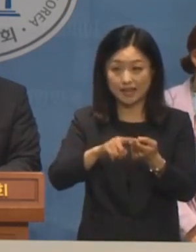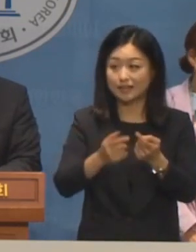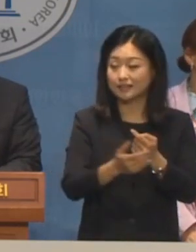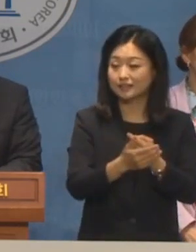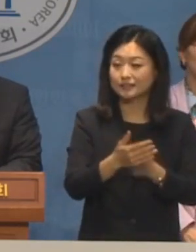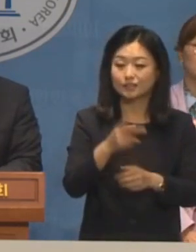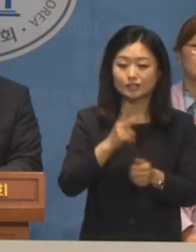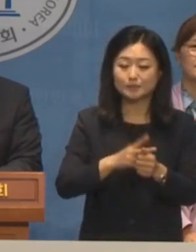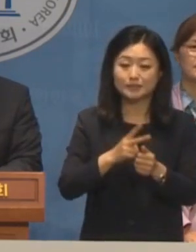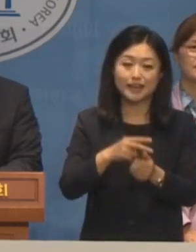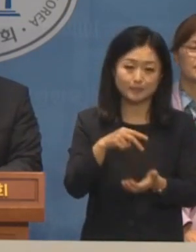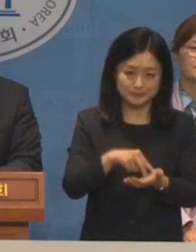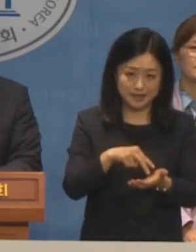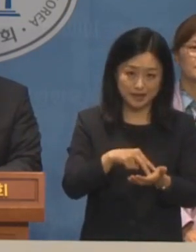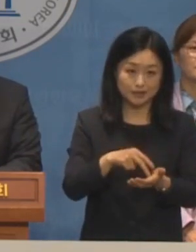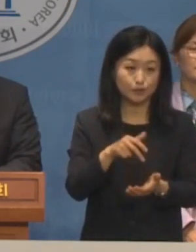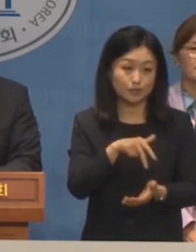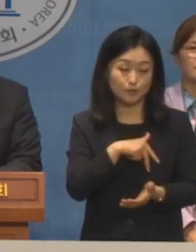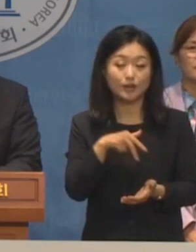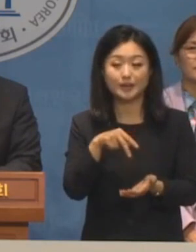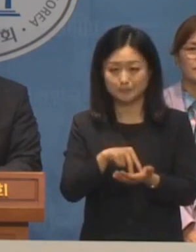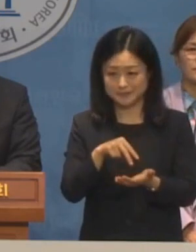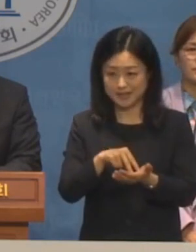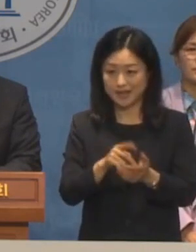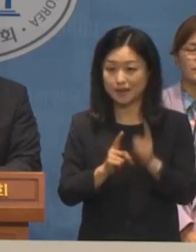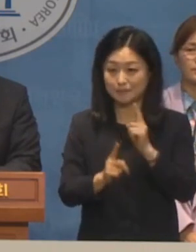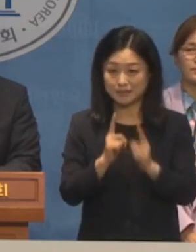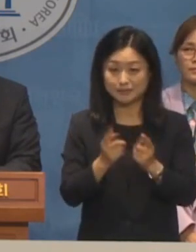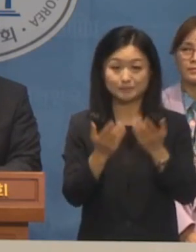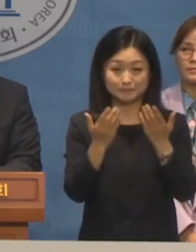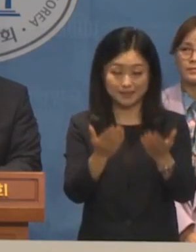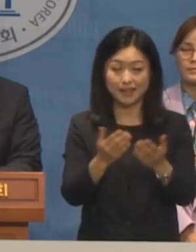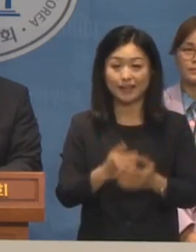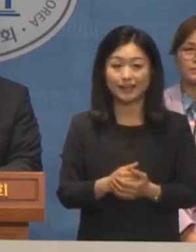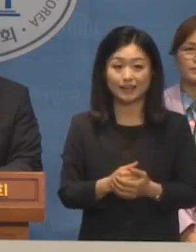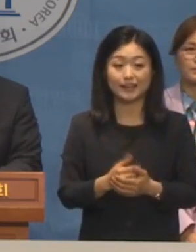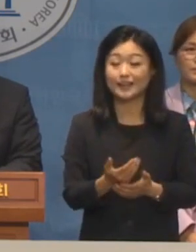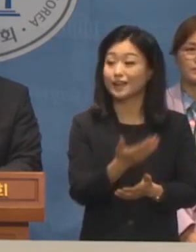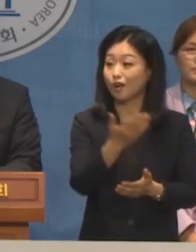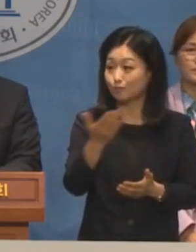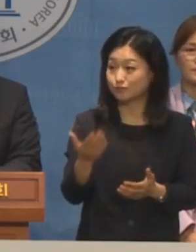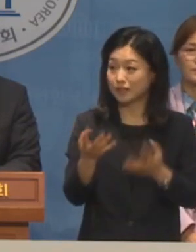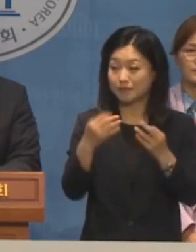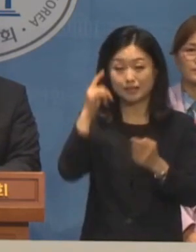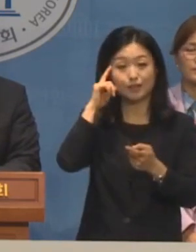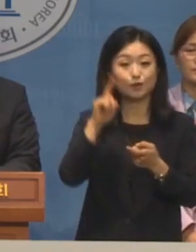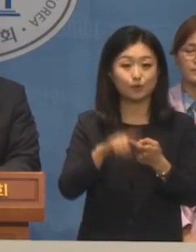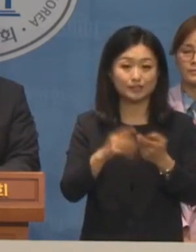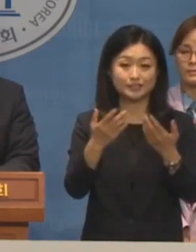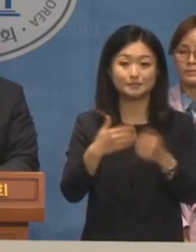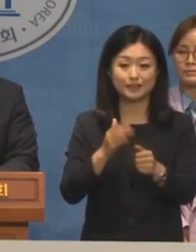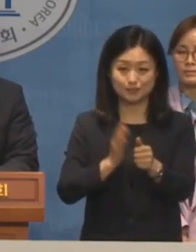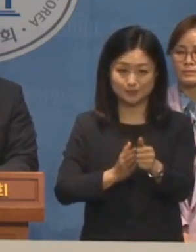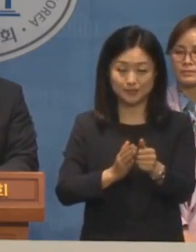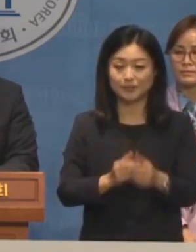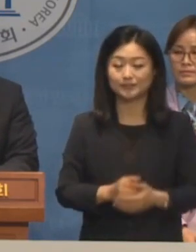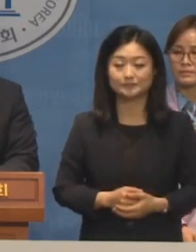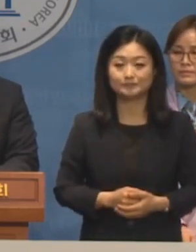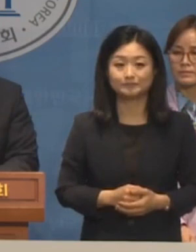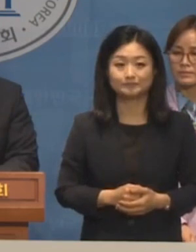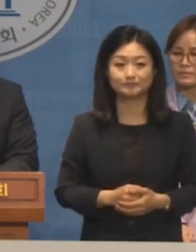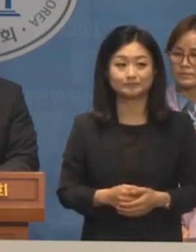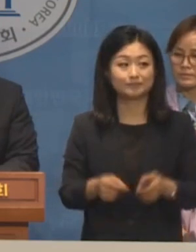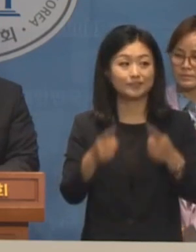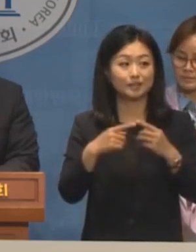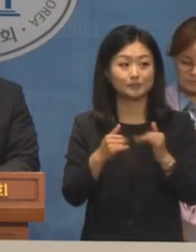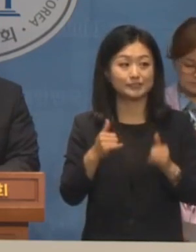목소리와 우리 의원님들의 입장을 밝히는 자리입니다. 기자 여러분들의 많은 관심을 부탁드립니다.